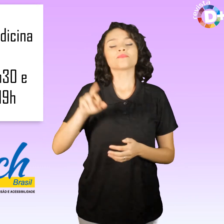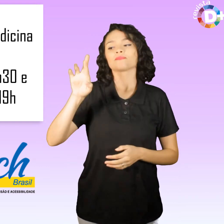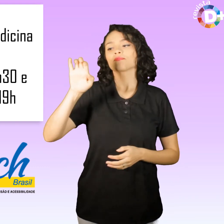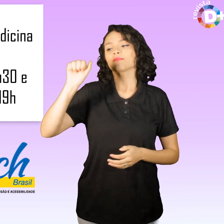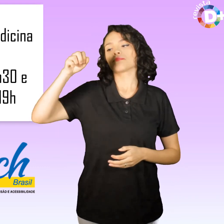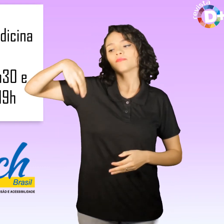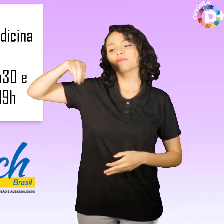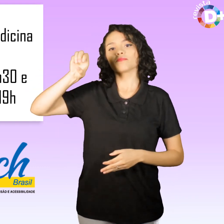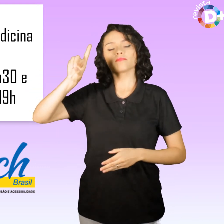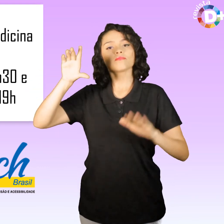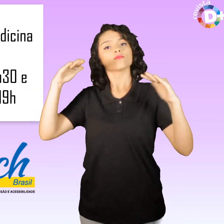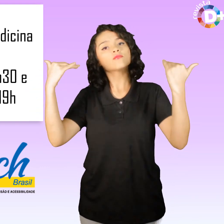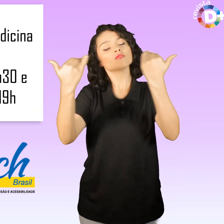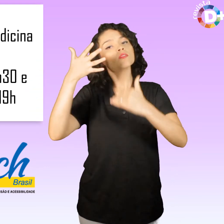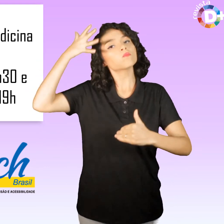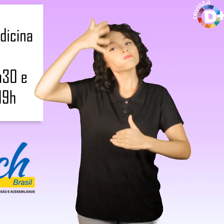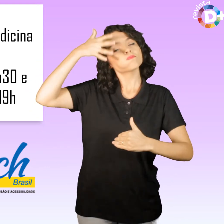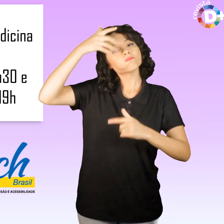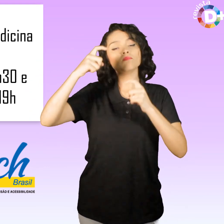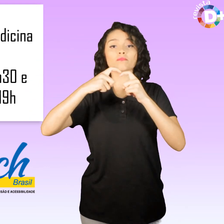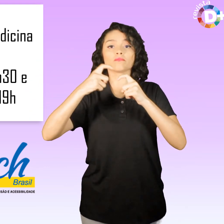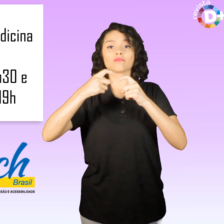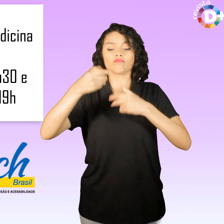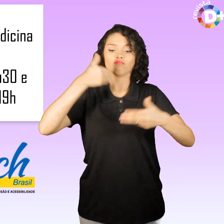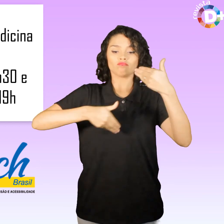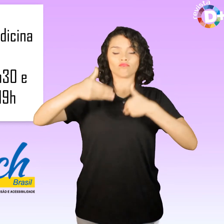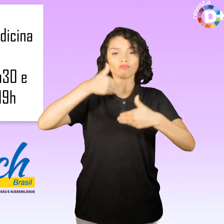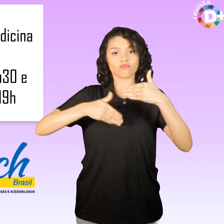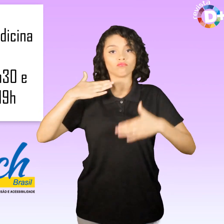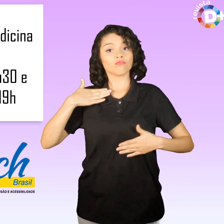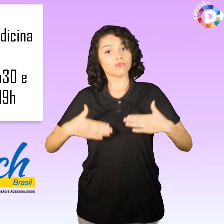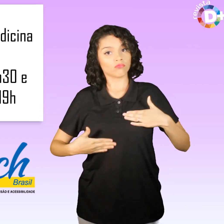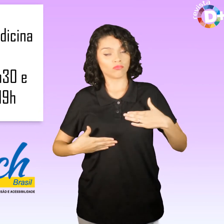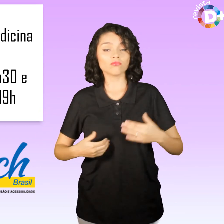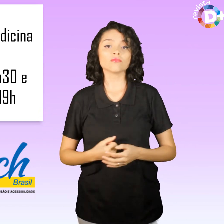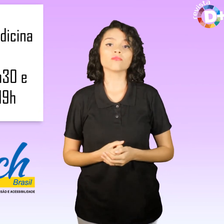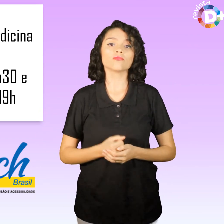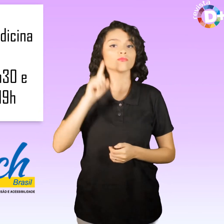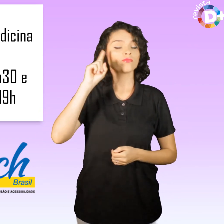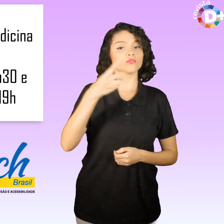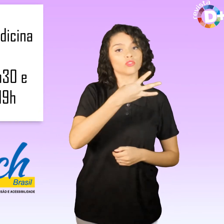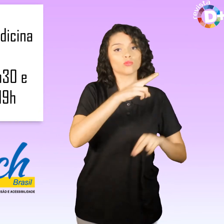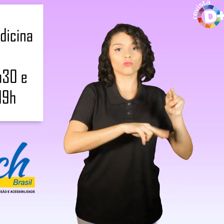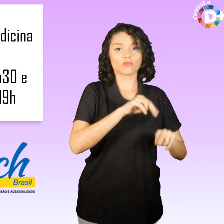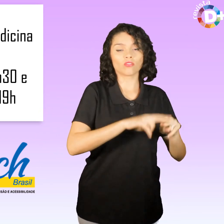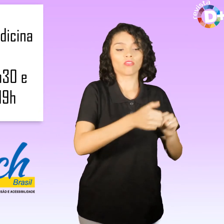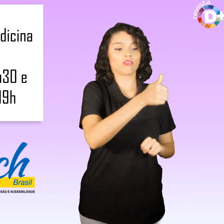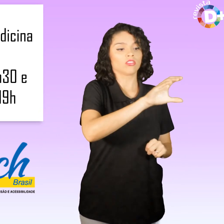REAMED, Congresso de Medicina Física e Reabilitação, 3 de junho, das 10 às 19